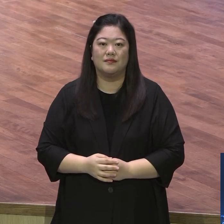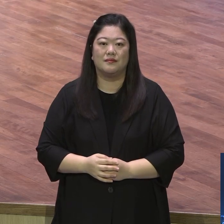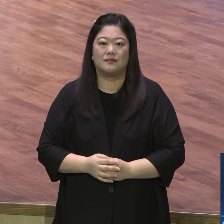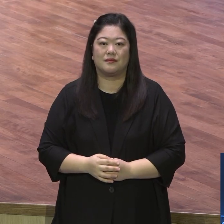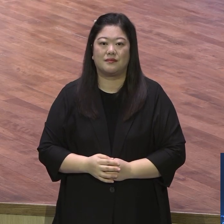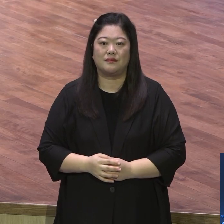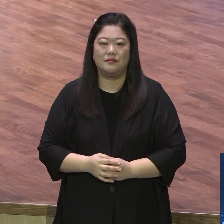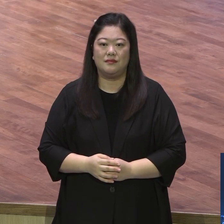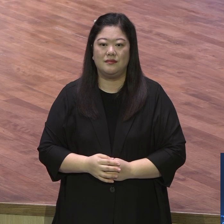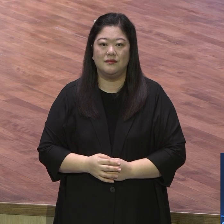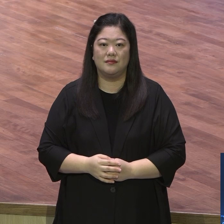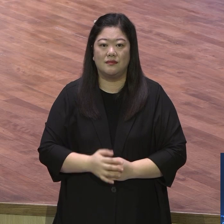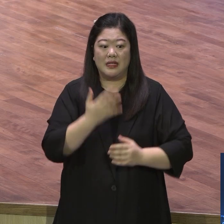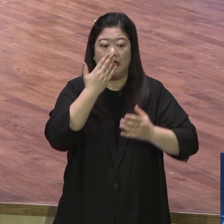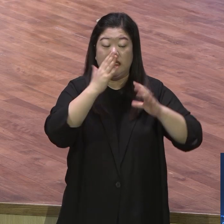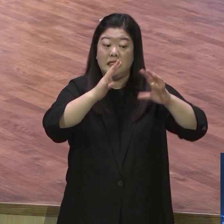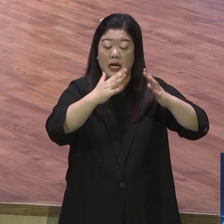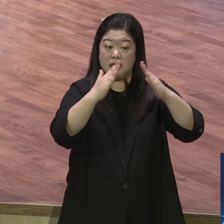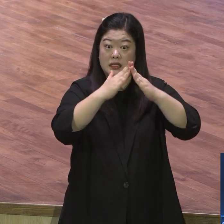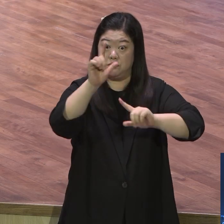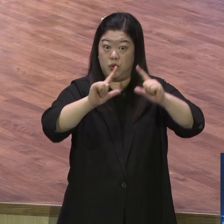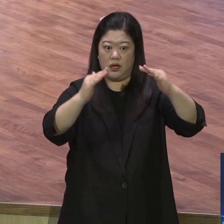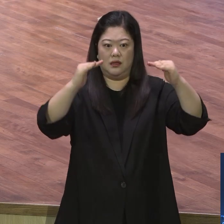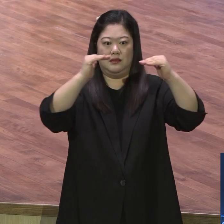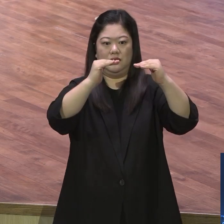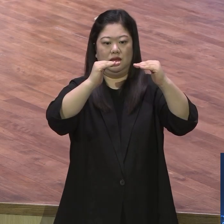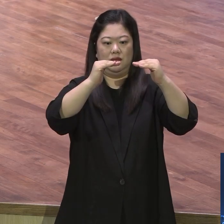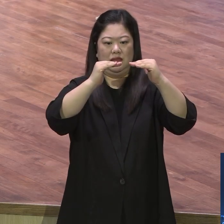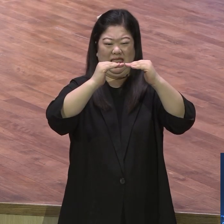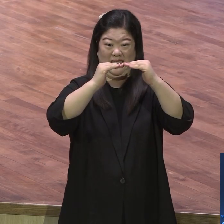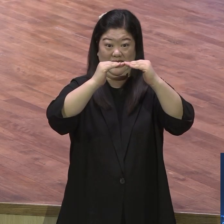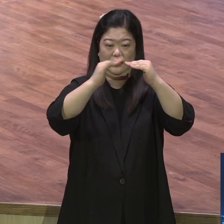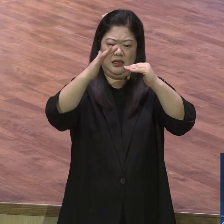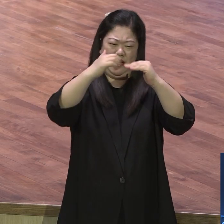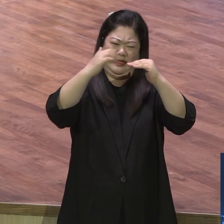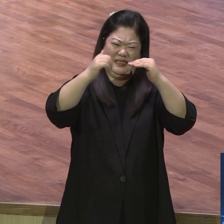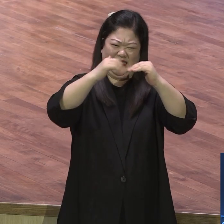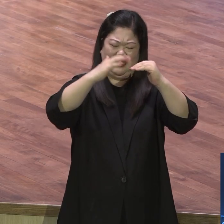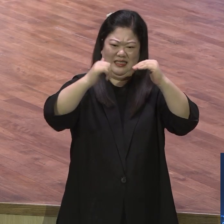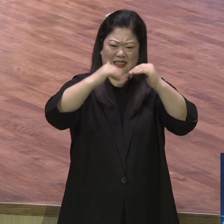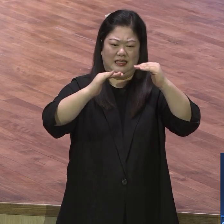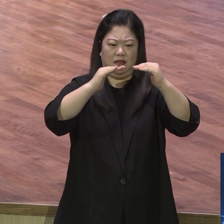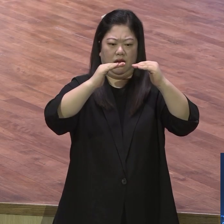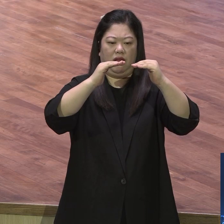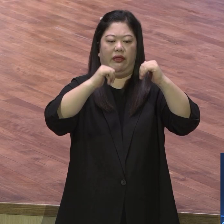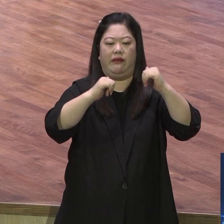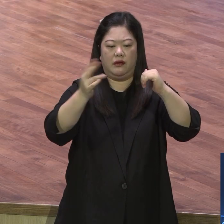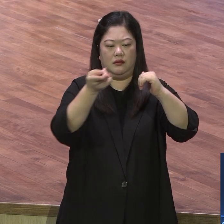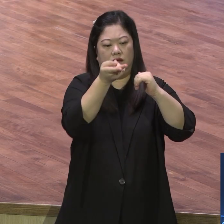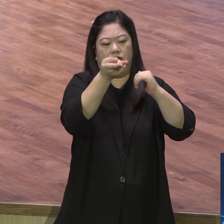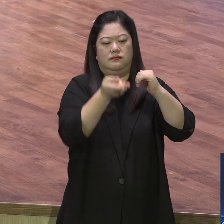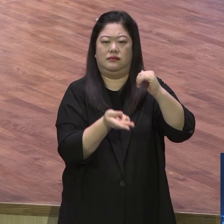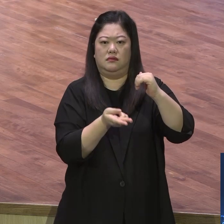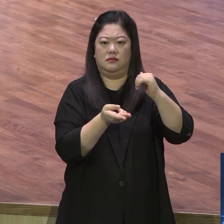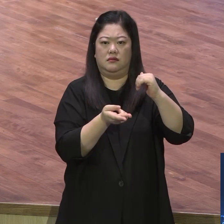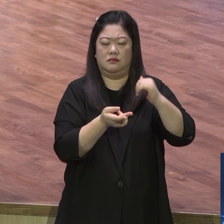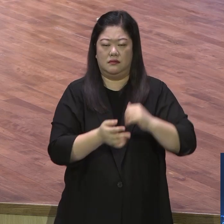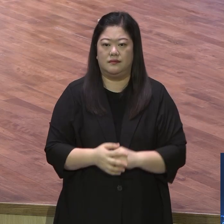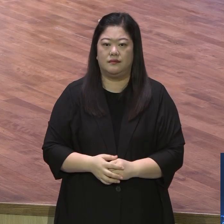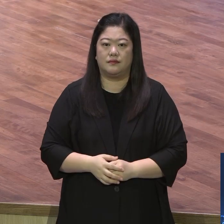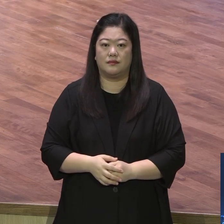사람들 집 구조가 그랬어요 그런데 오늘 이 내용을 알고 있으니까 그런가 보다 싶으지만은